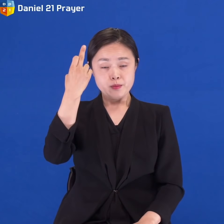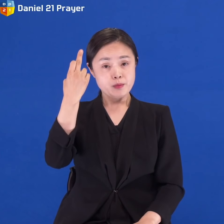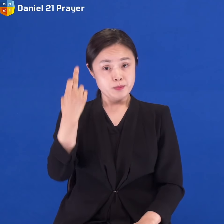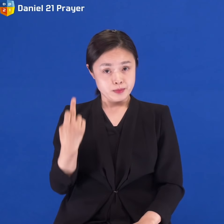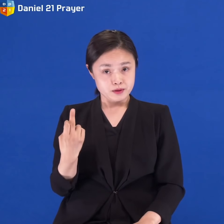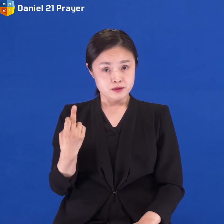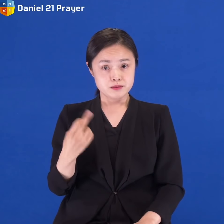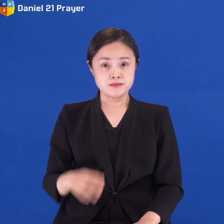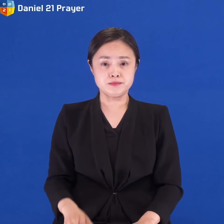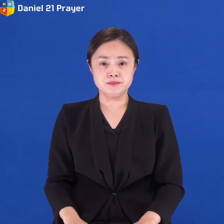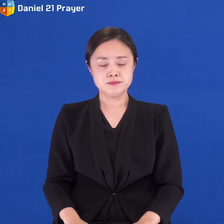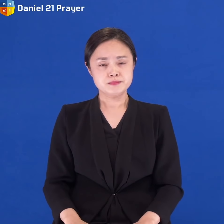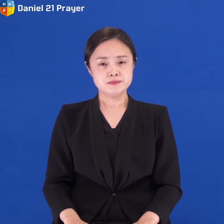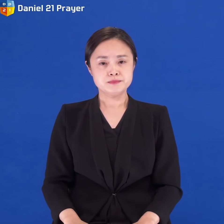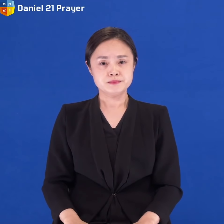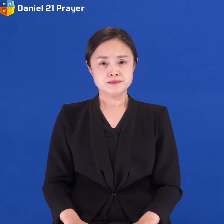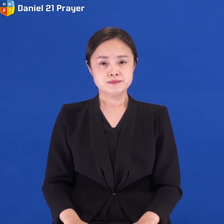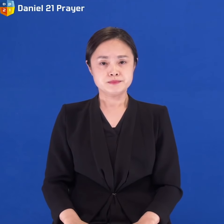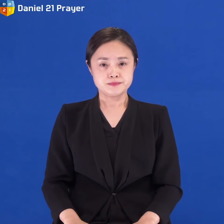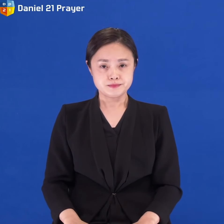오기를 가져야 한다고